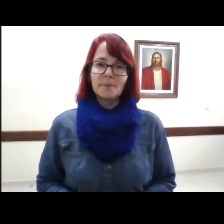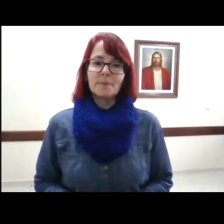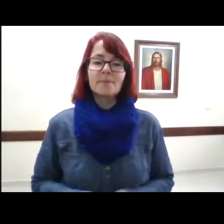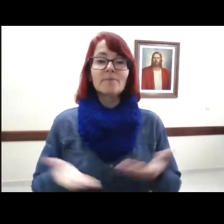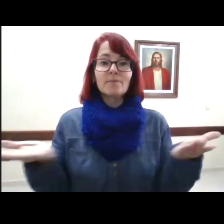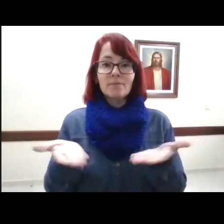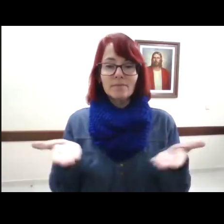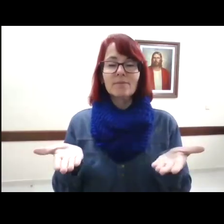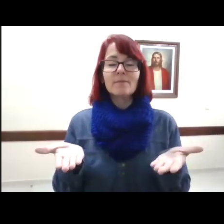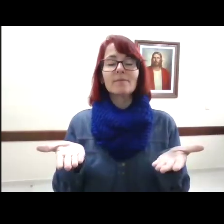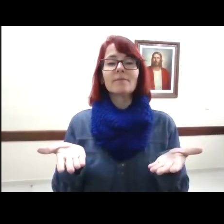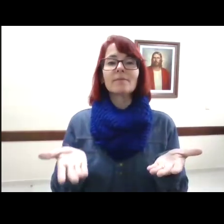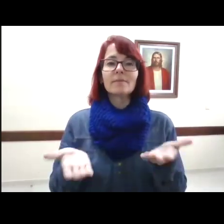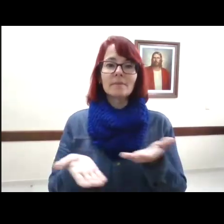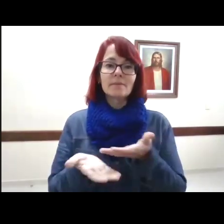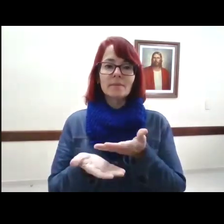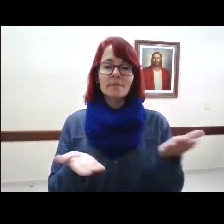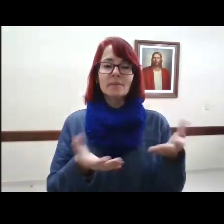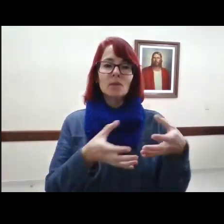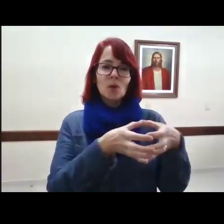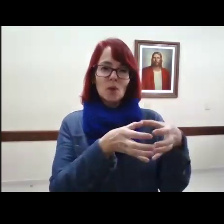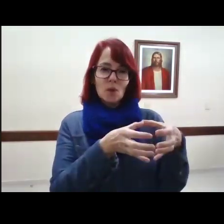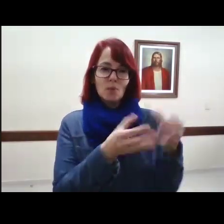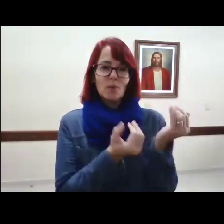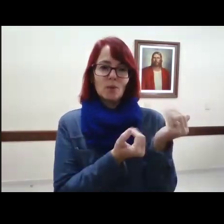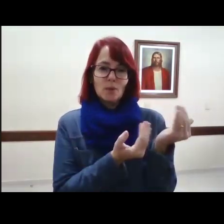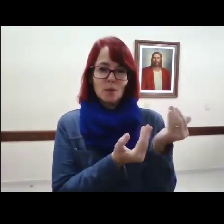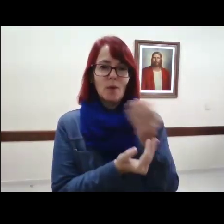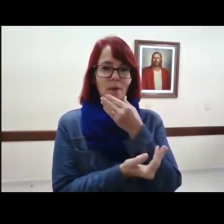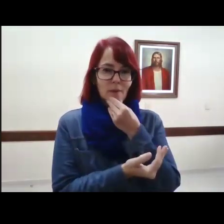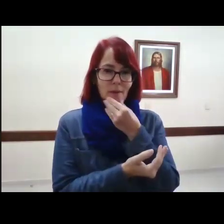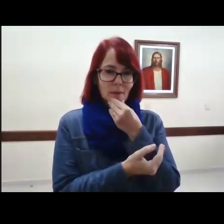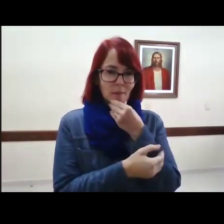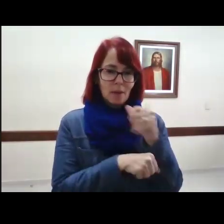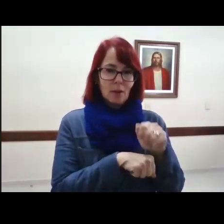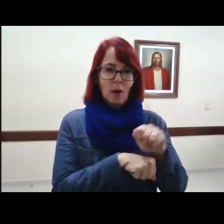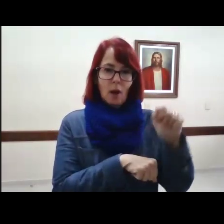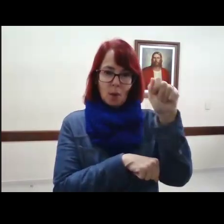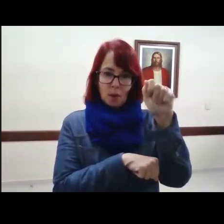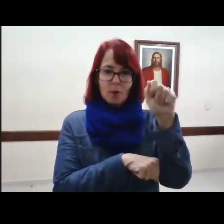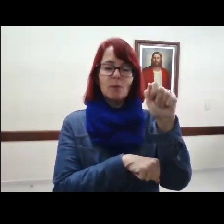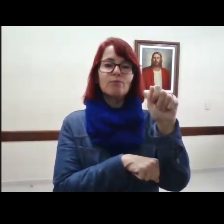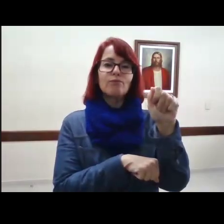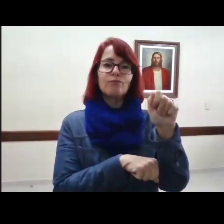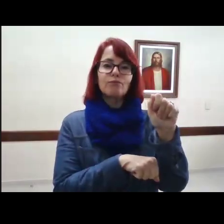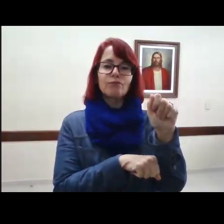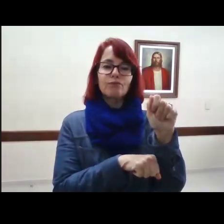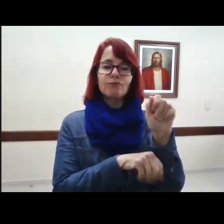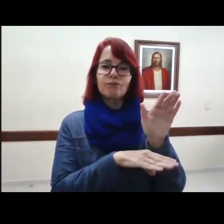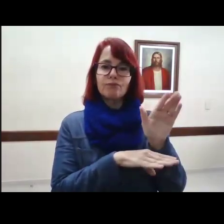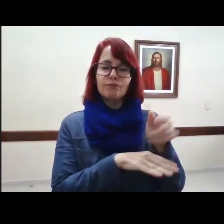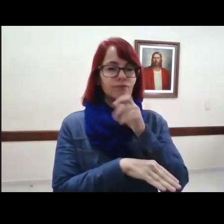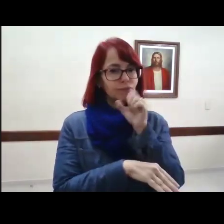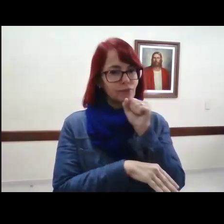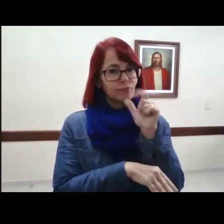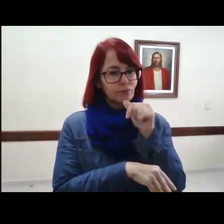Nós agradecemos ao sacerdócio arônico pelo trabalho, pelo serviço prestado e também a reverência